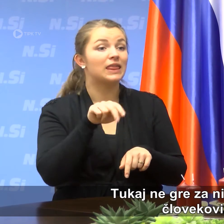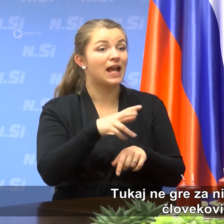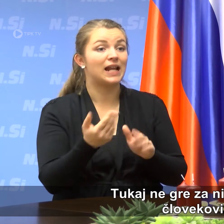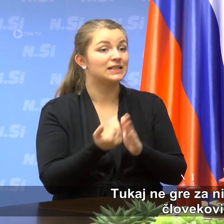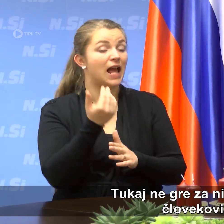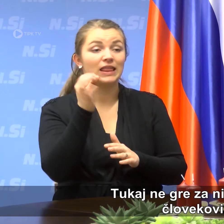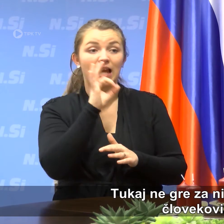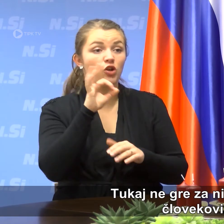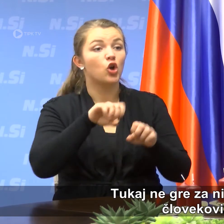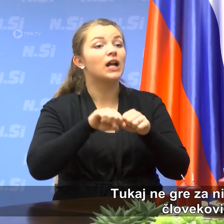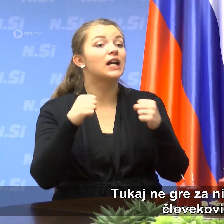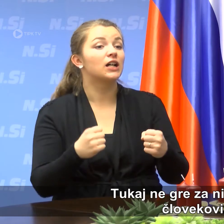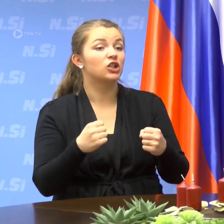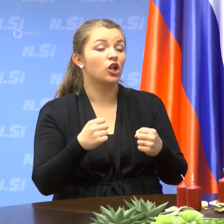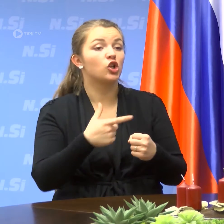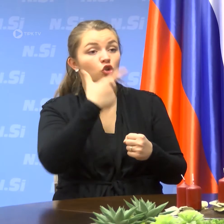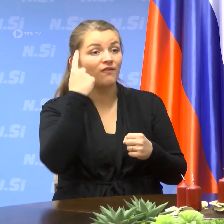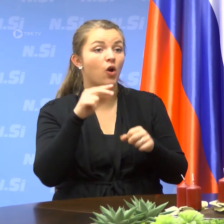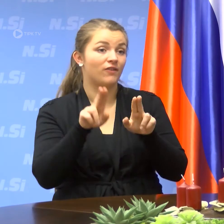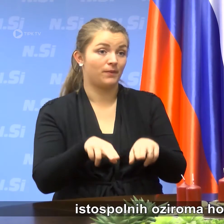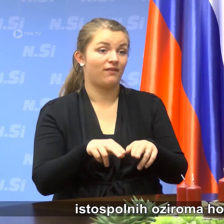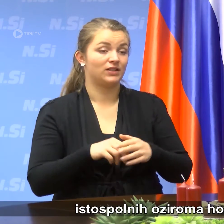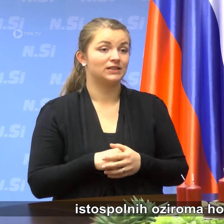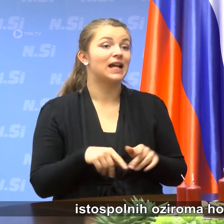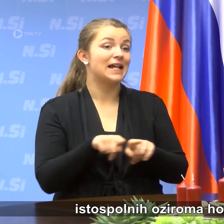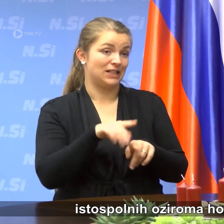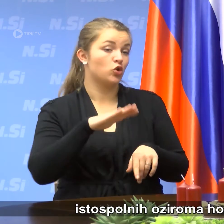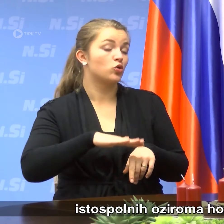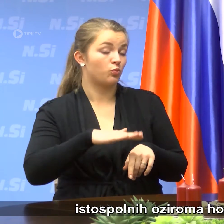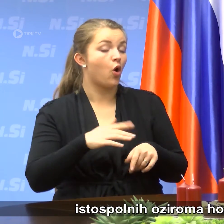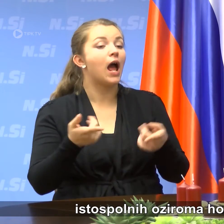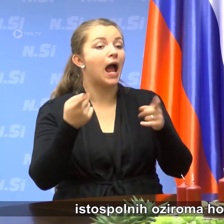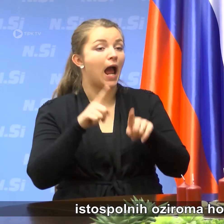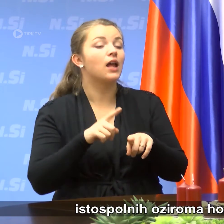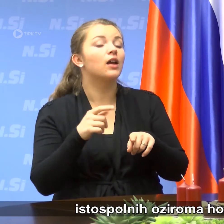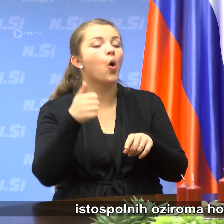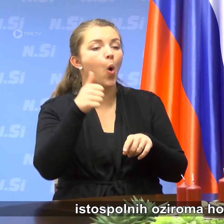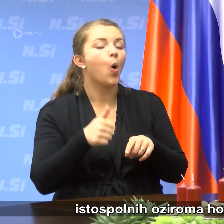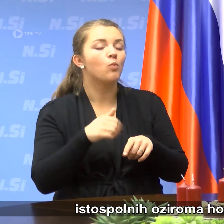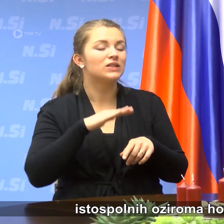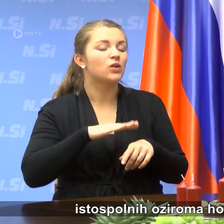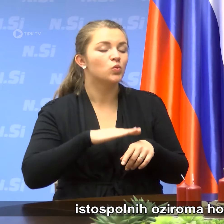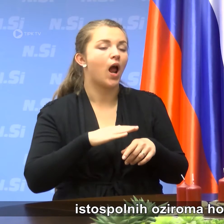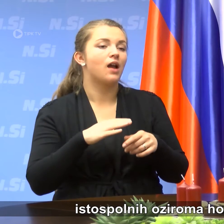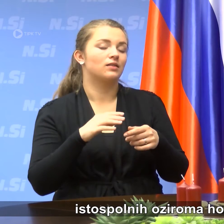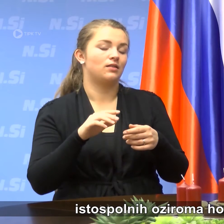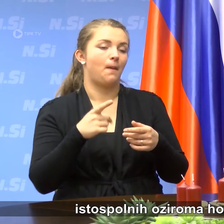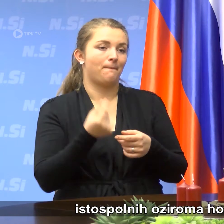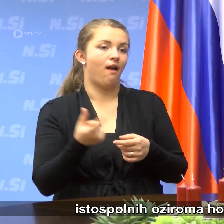za nikakšno kršenje človekovih pravic, istospolnih oziroma homoseksualnih parov.